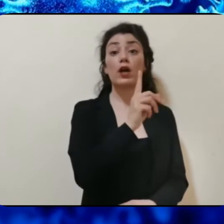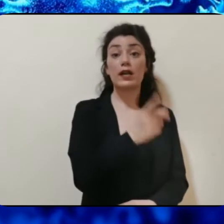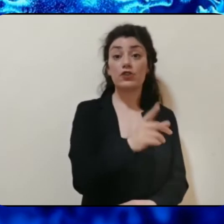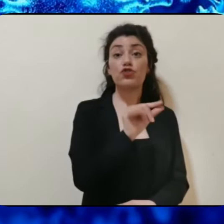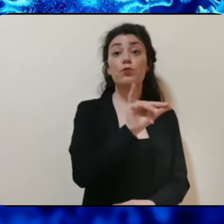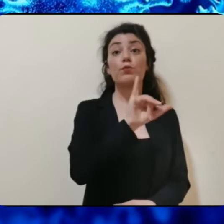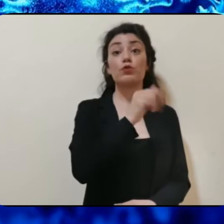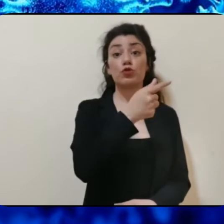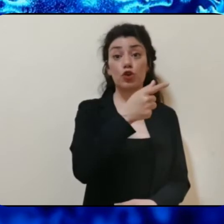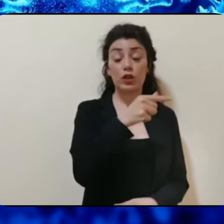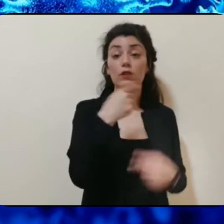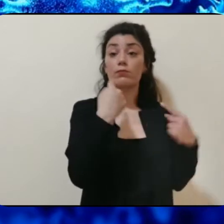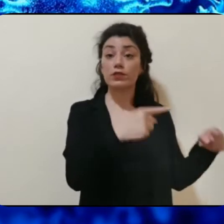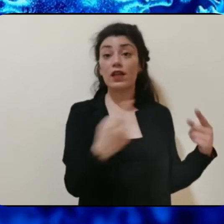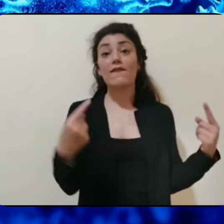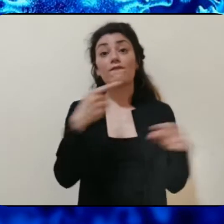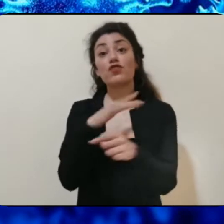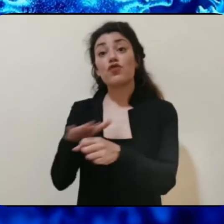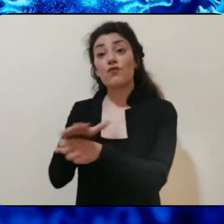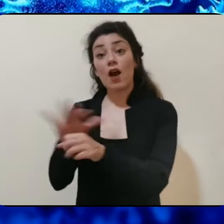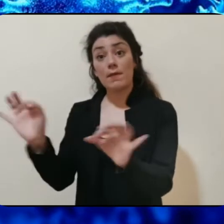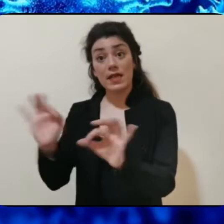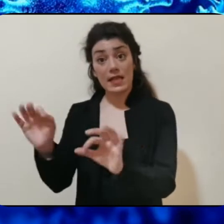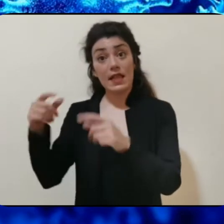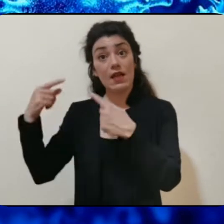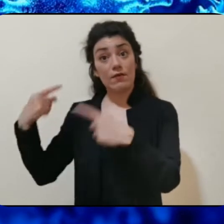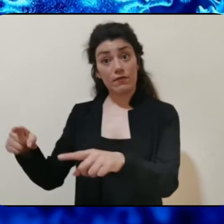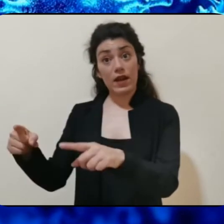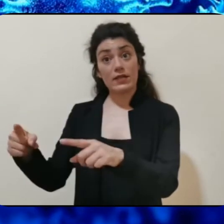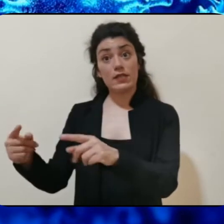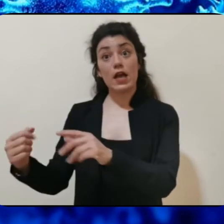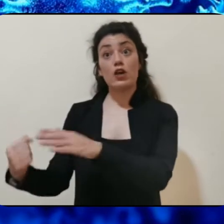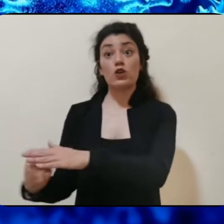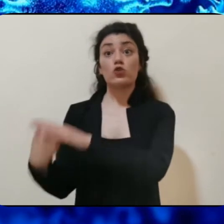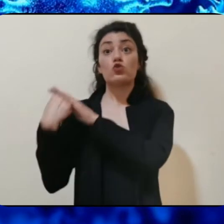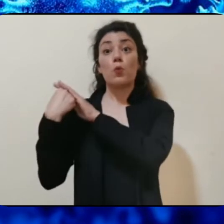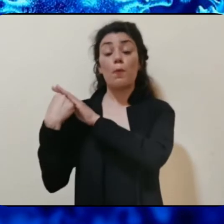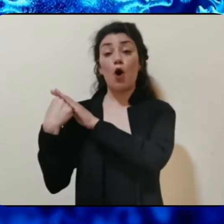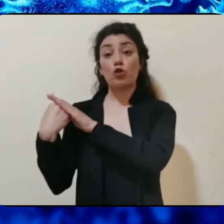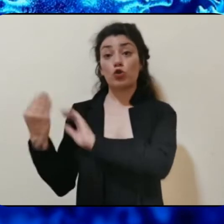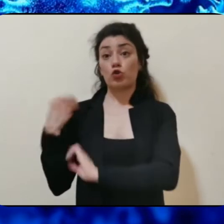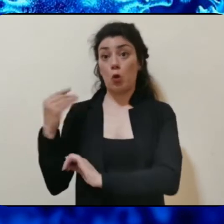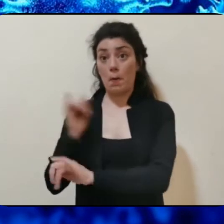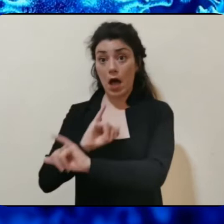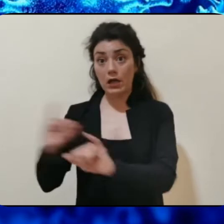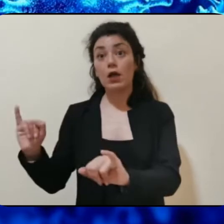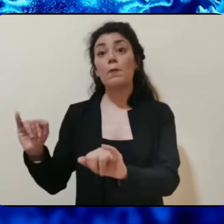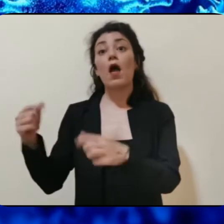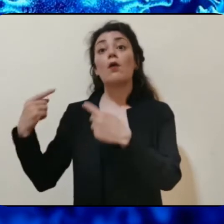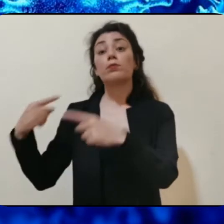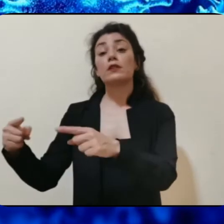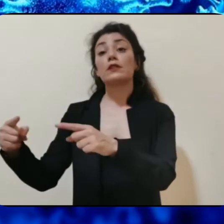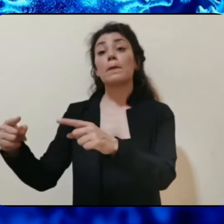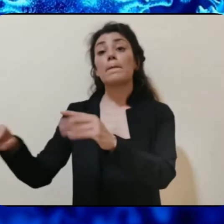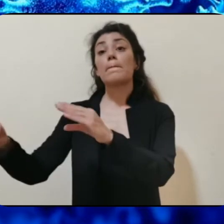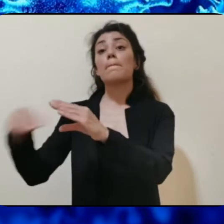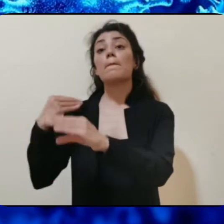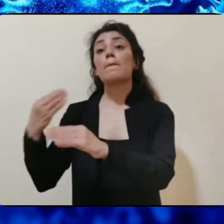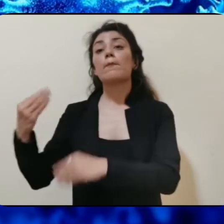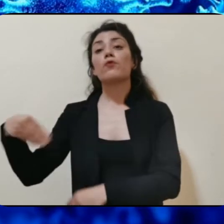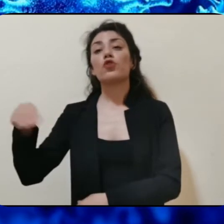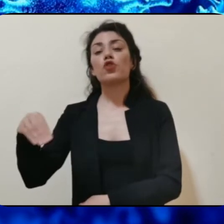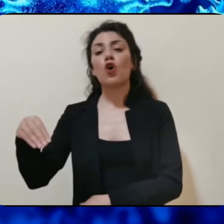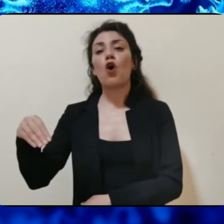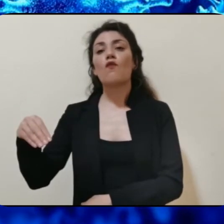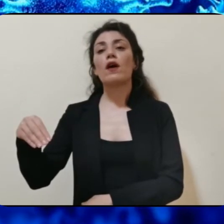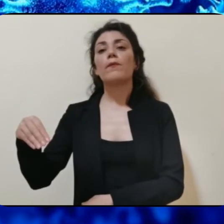servizi.sociali@comune.scicli.rg.it. Per le nuove istanze, quindi coloro che ancora non hanno mai presentato la domanda per la